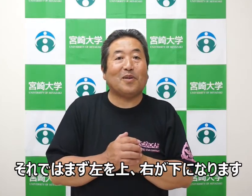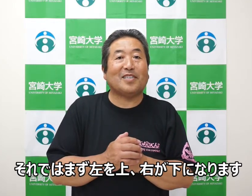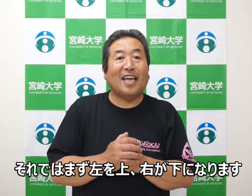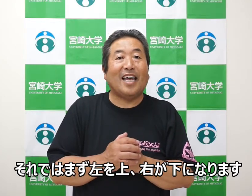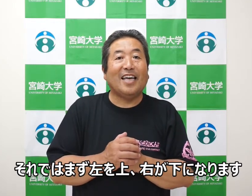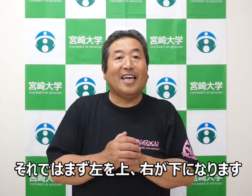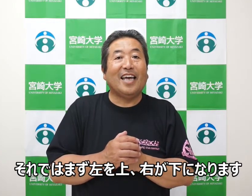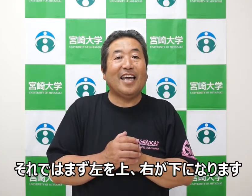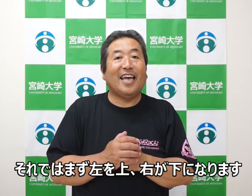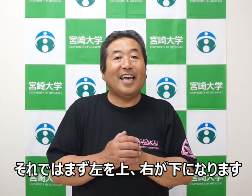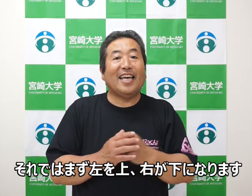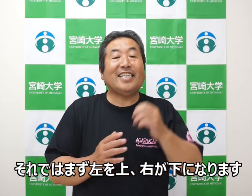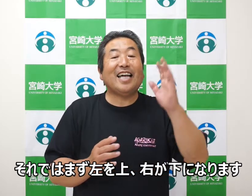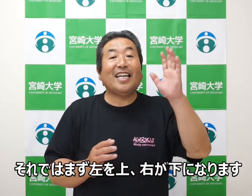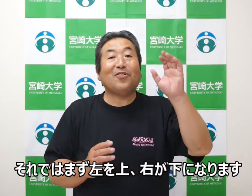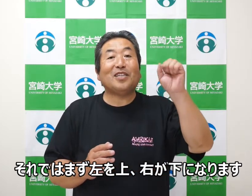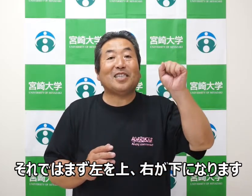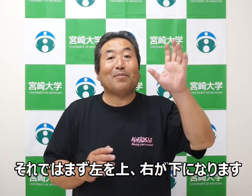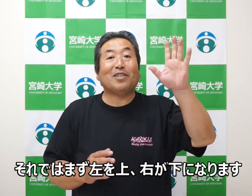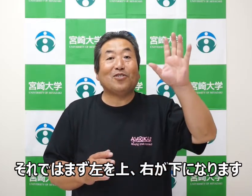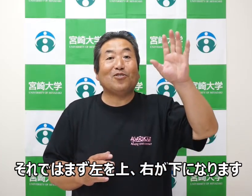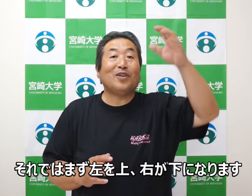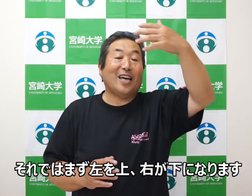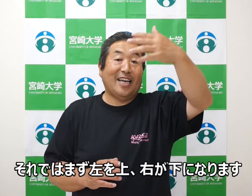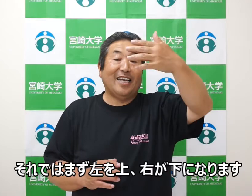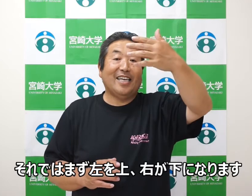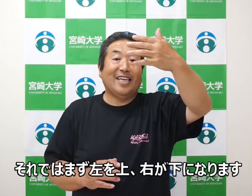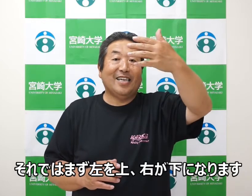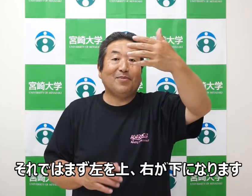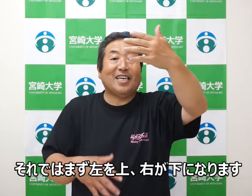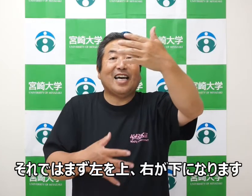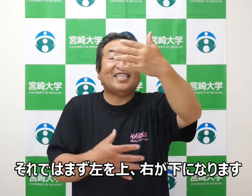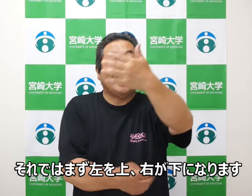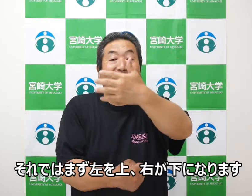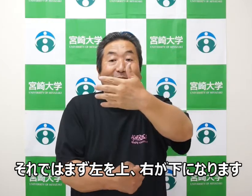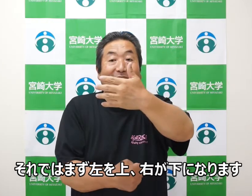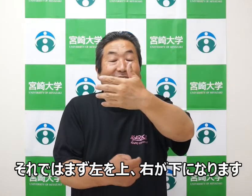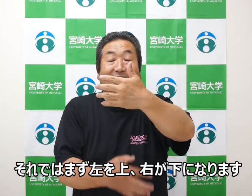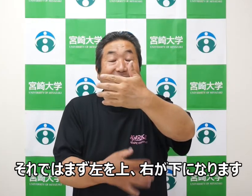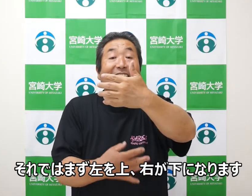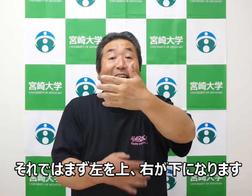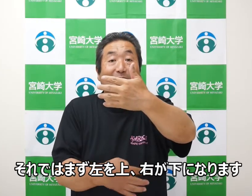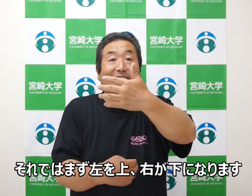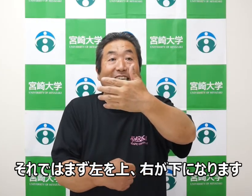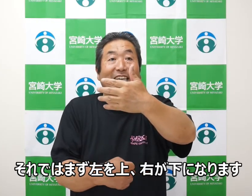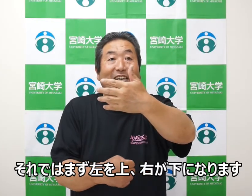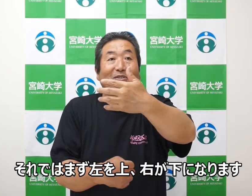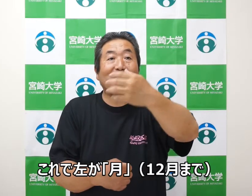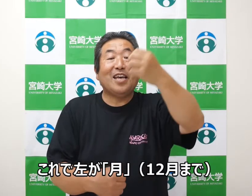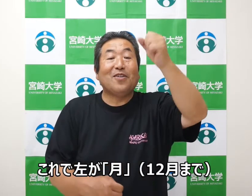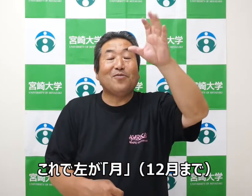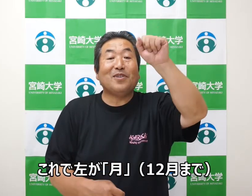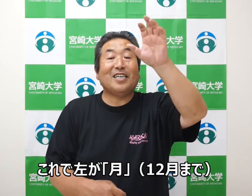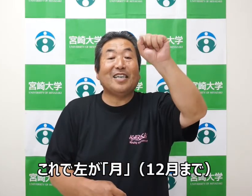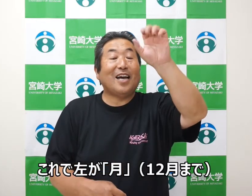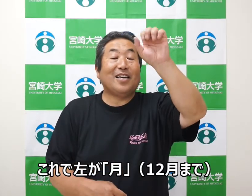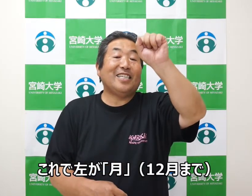ますんで、左をですね、まず上、右が左になります。下になります。これで左で